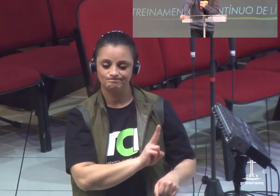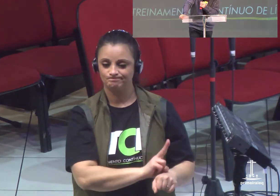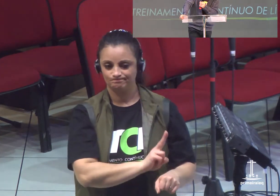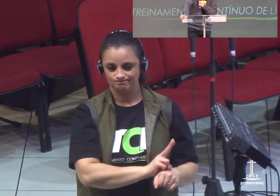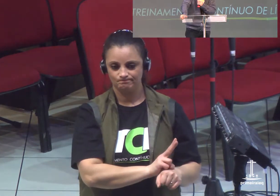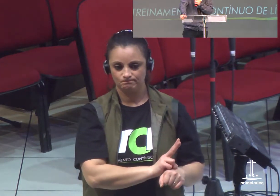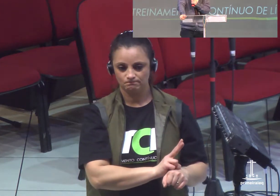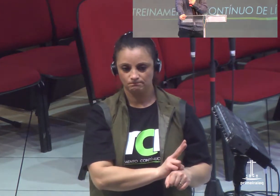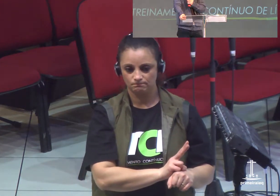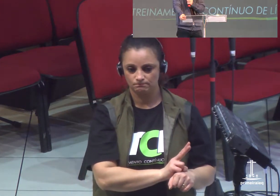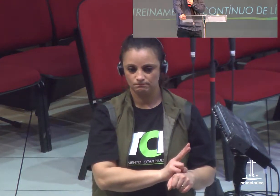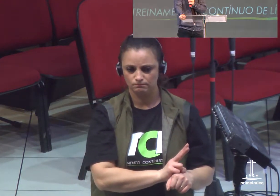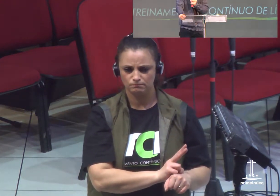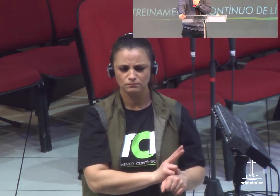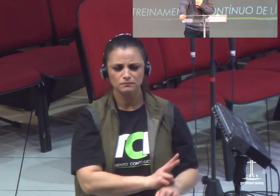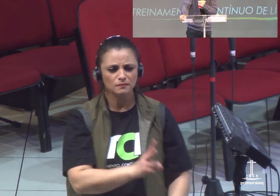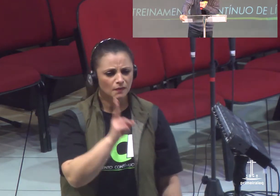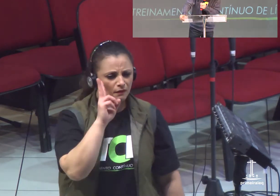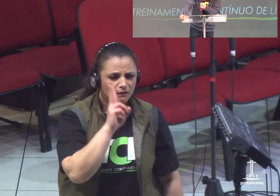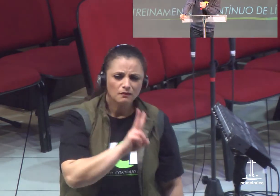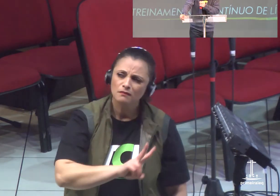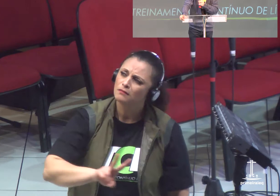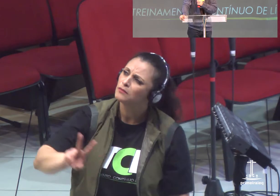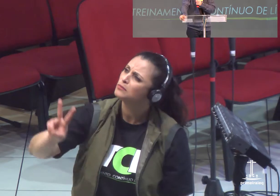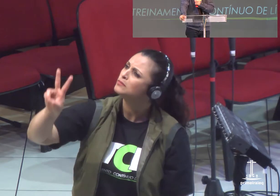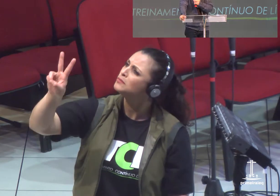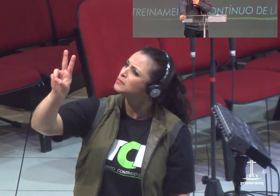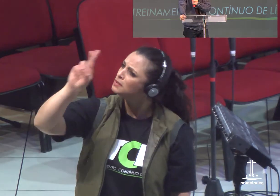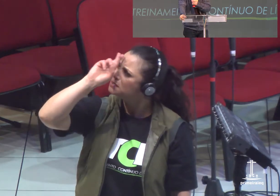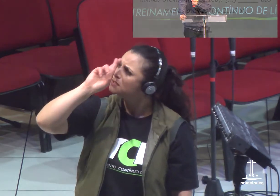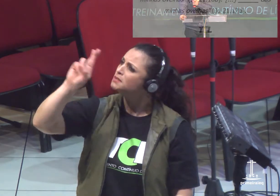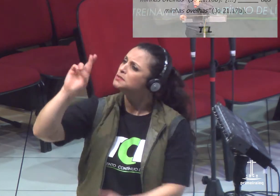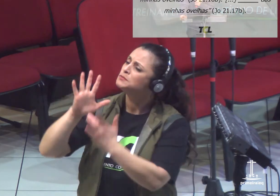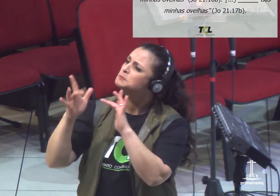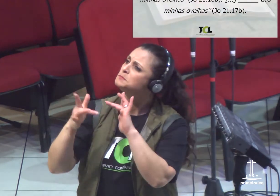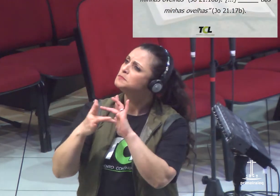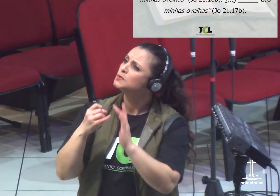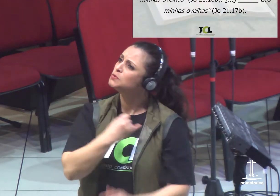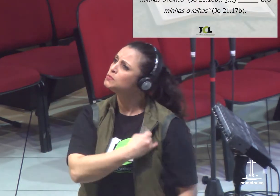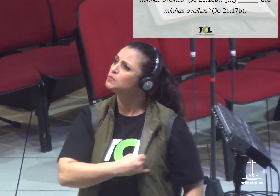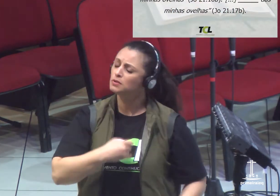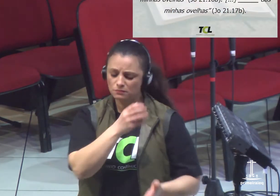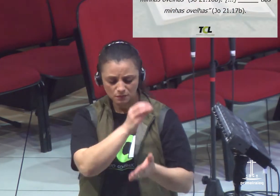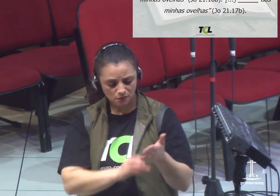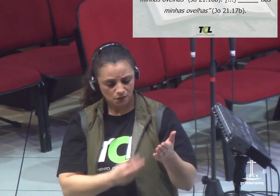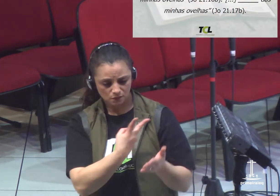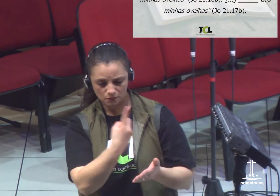Quando a gente olha para o Senhor Jesus, o que o Senhor Jesus disse? João 21, 15b, ele